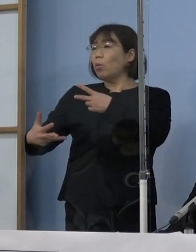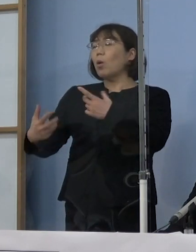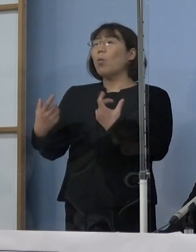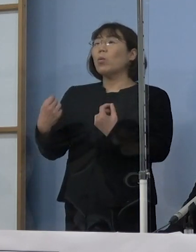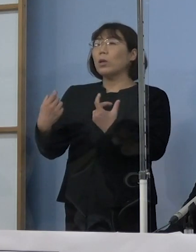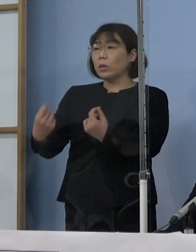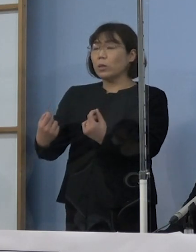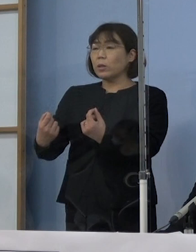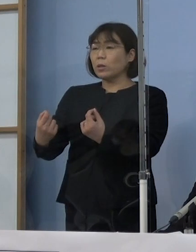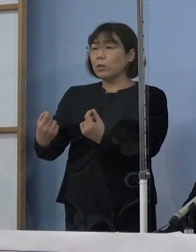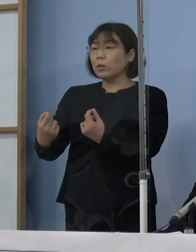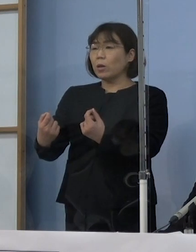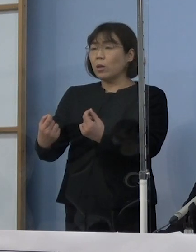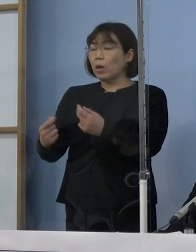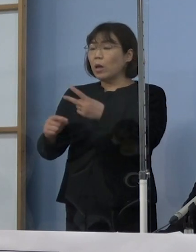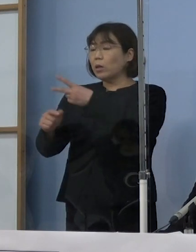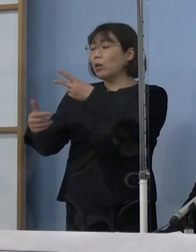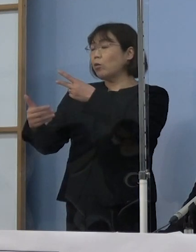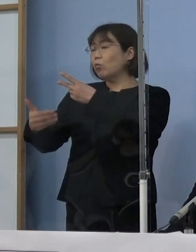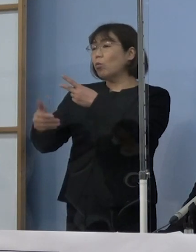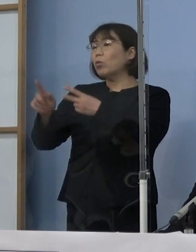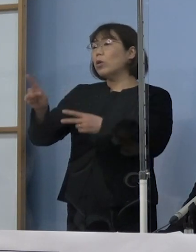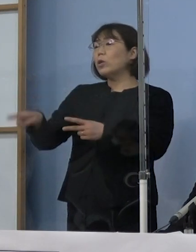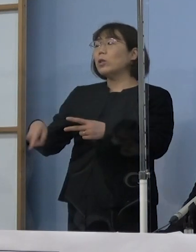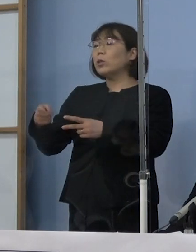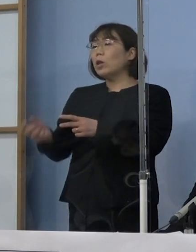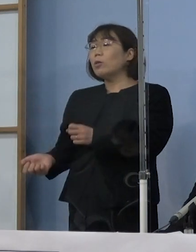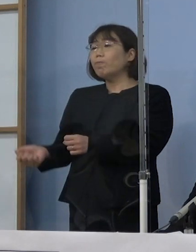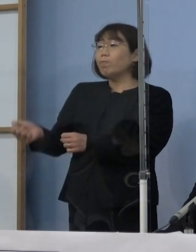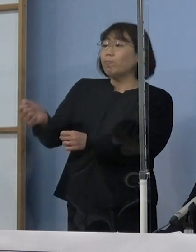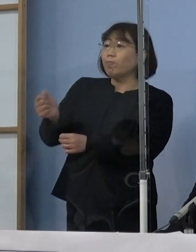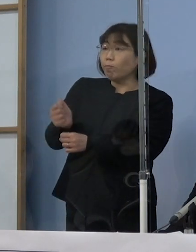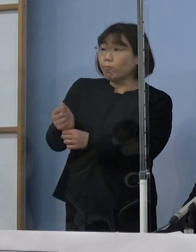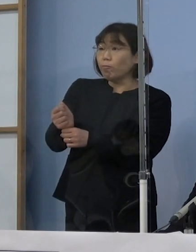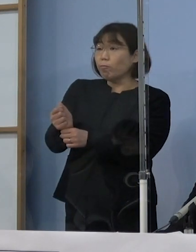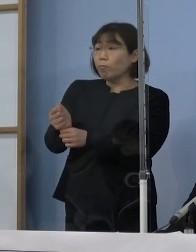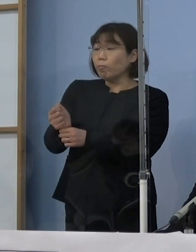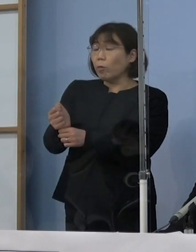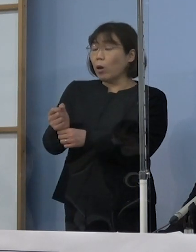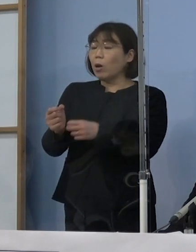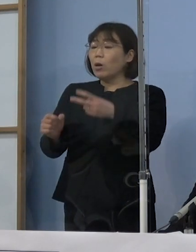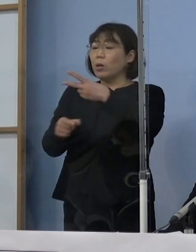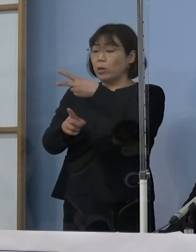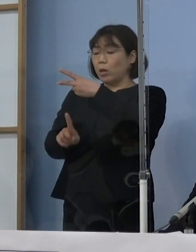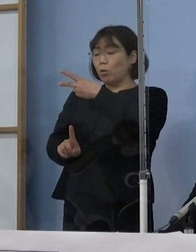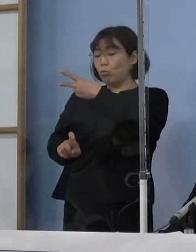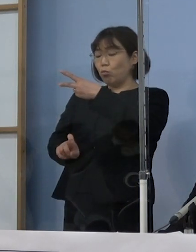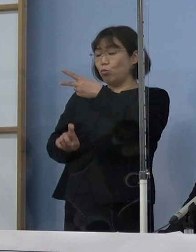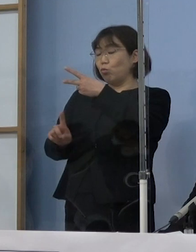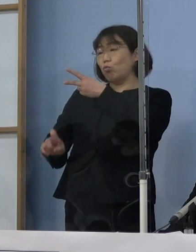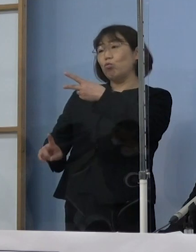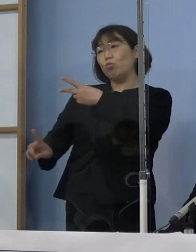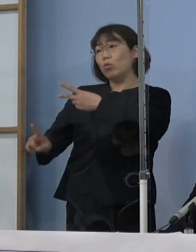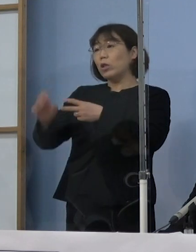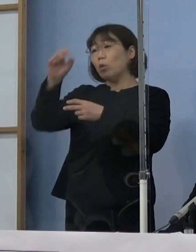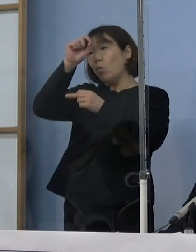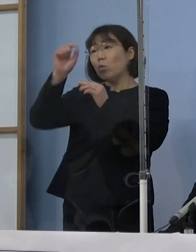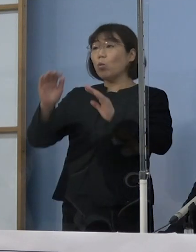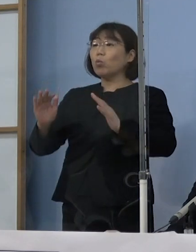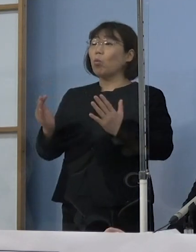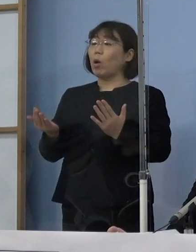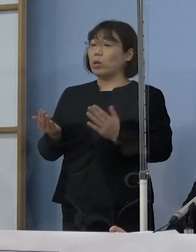ましたが、9日には自然に治ったと。で、10、11も特に症状がなか